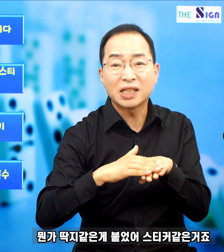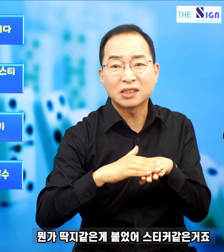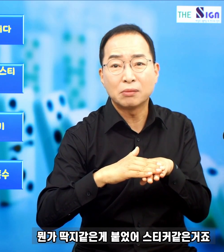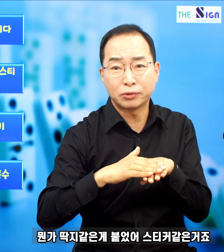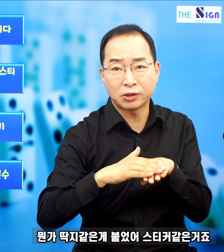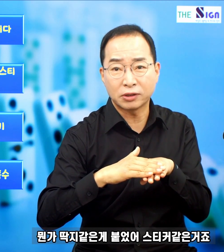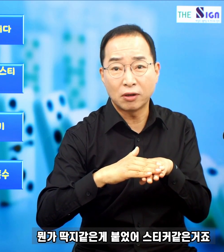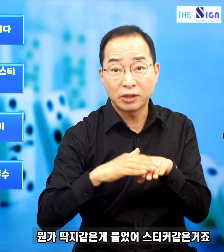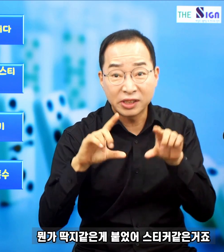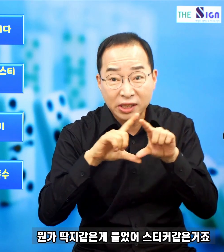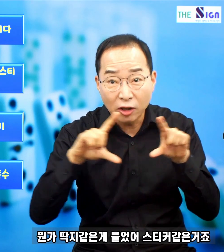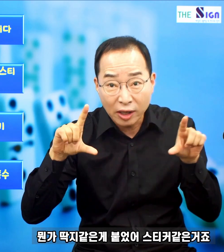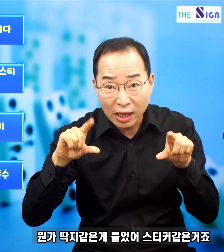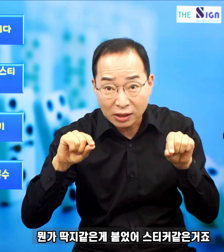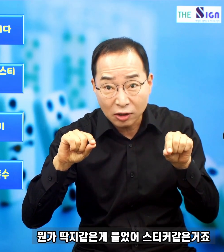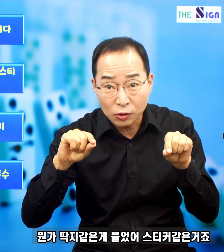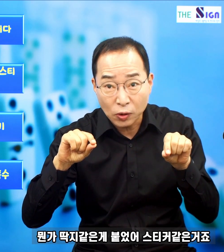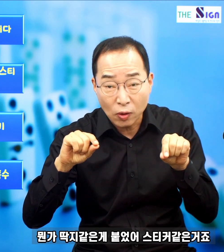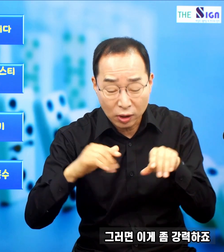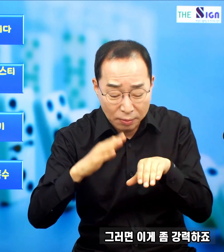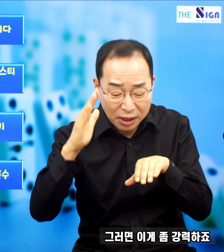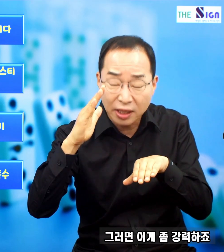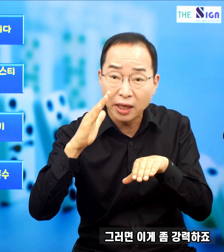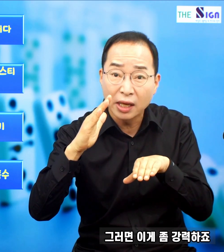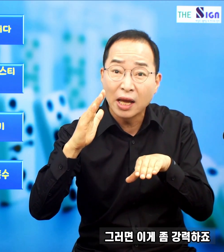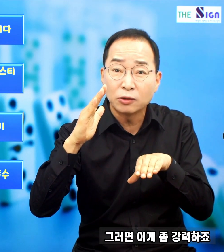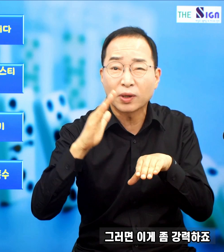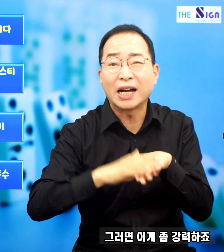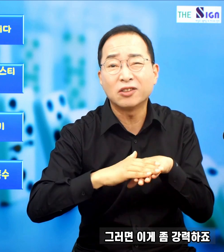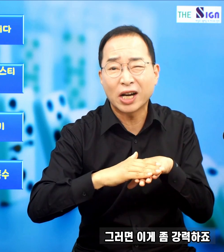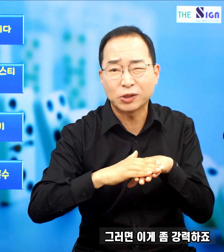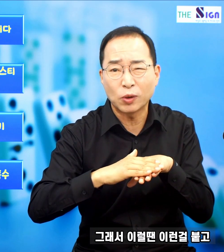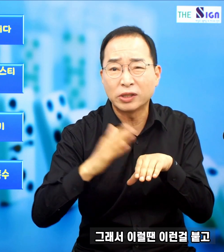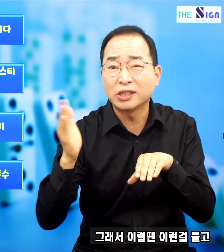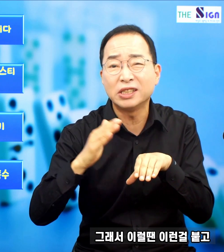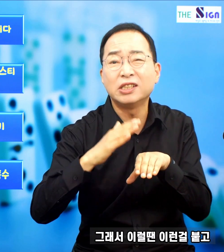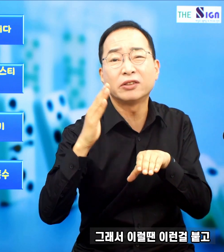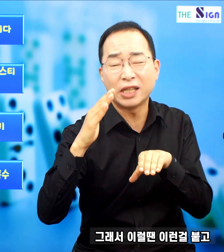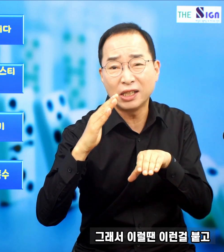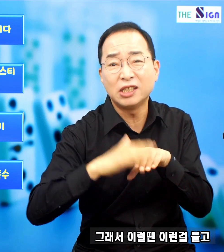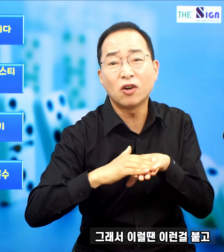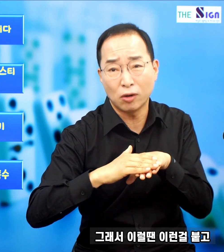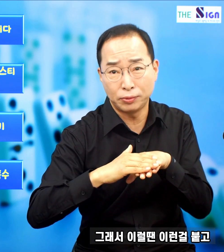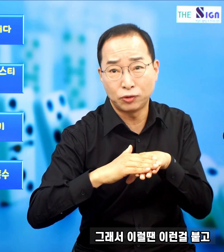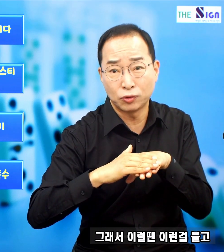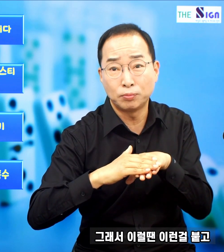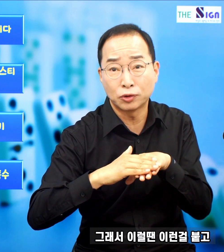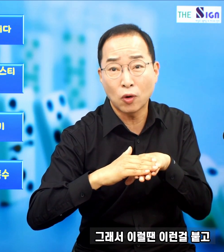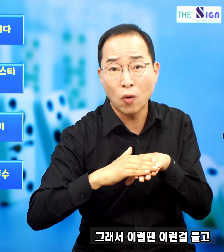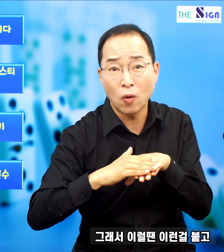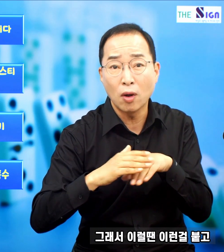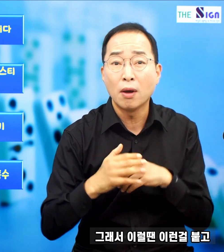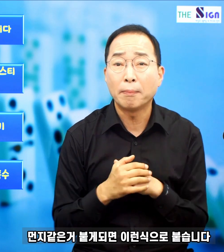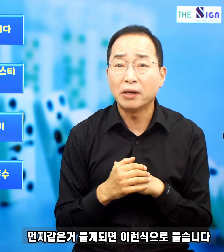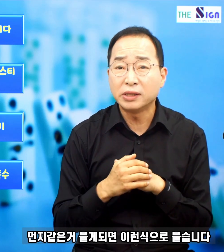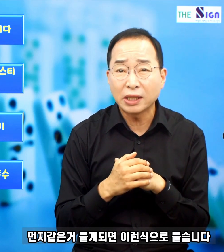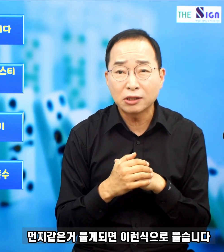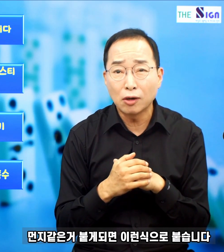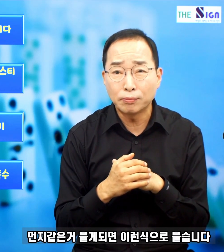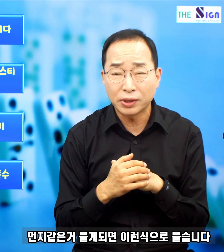게 붙었어. 스티커 같은 거죠. 그러면 이게 좀 강력하죠. 그래서 이럴 때는 이런 걸 붙고, 먼지 같은 거 붙게